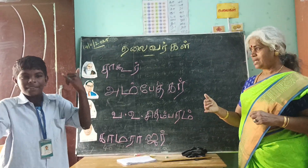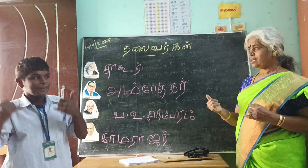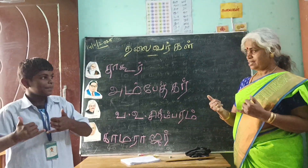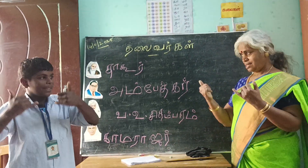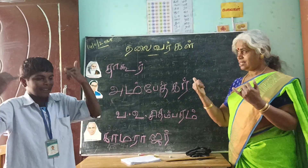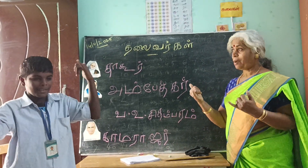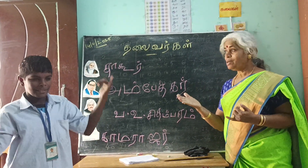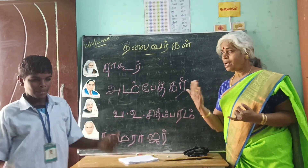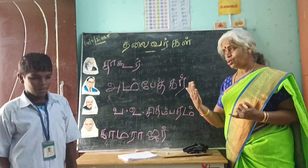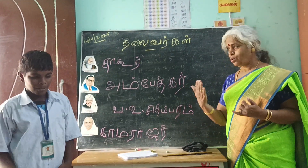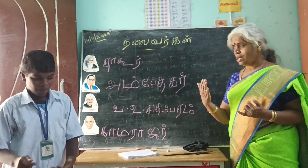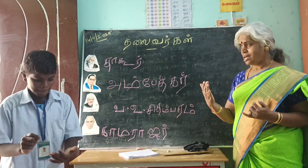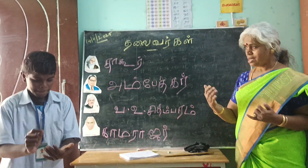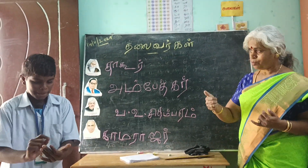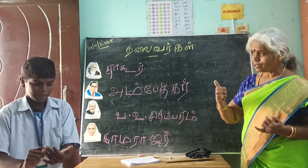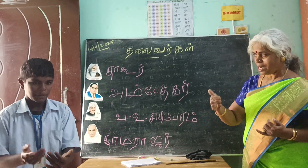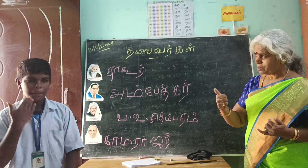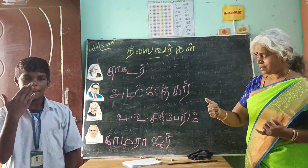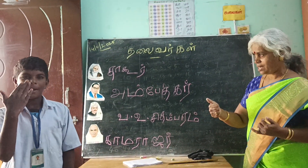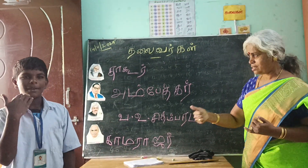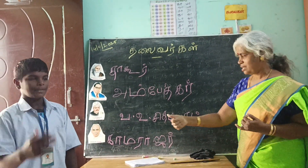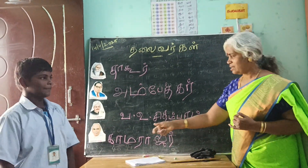முதலமைச்சர். தமிழ்நாட்டோட முதலமைச்சரா இருந்தார்.